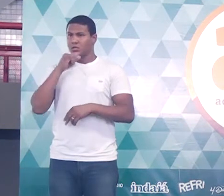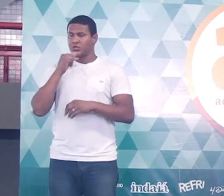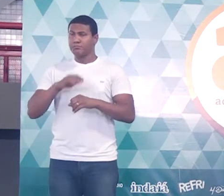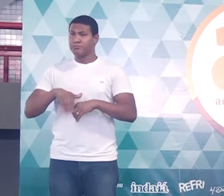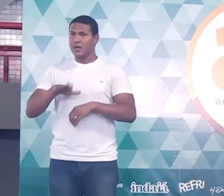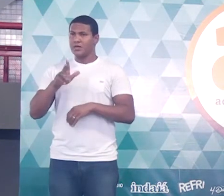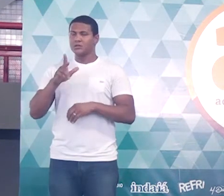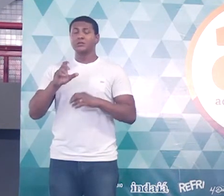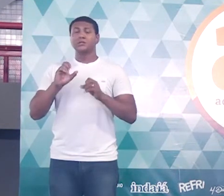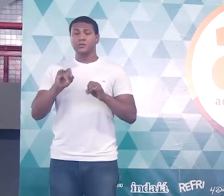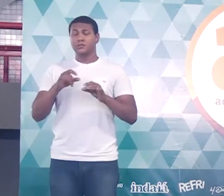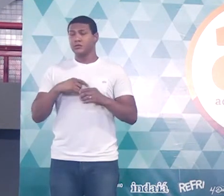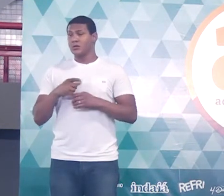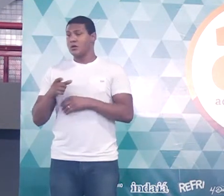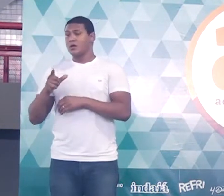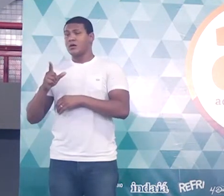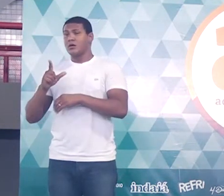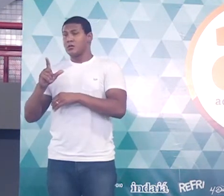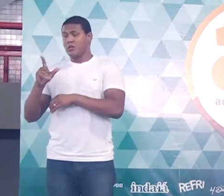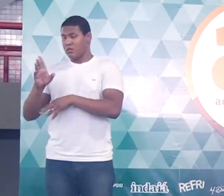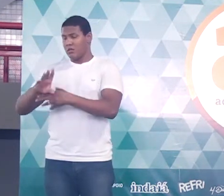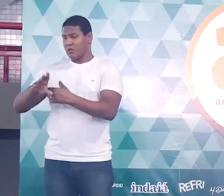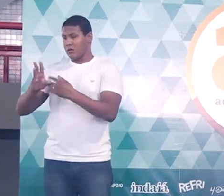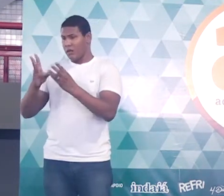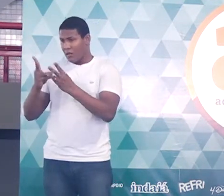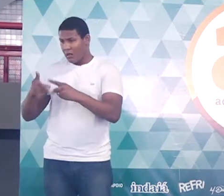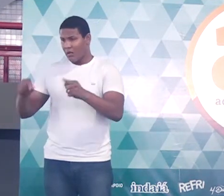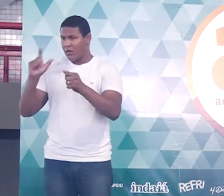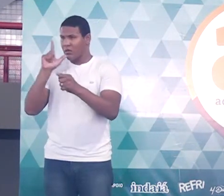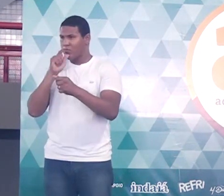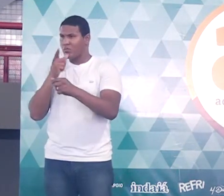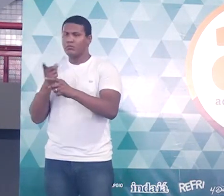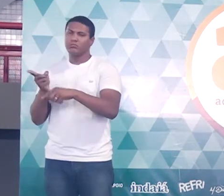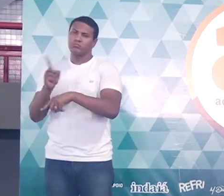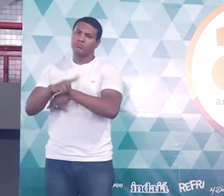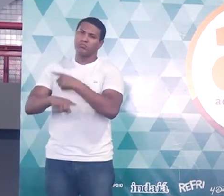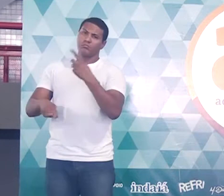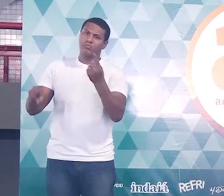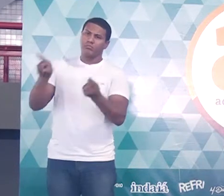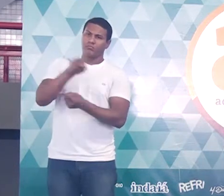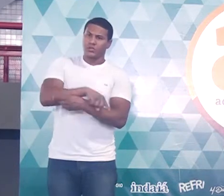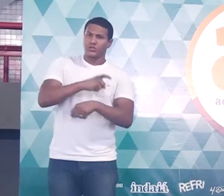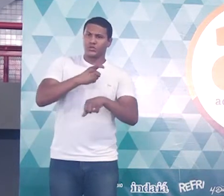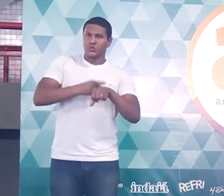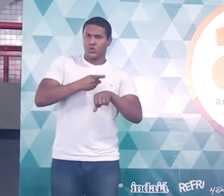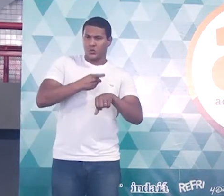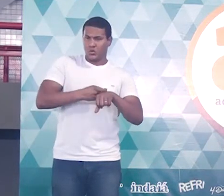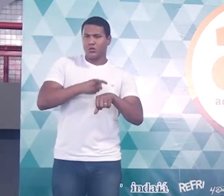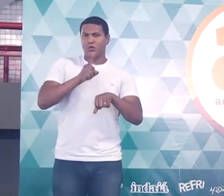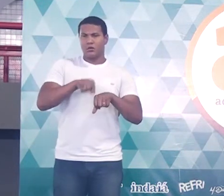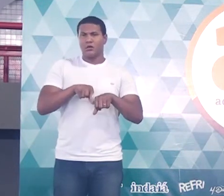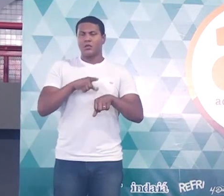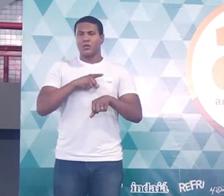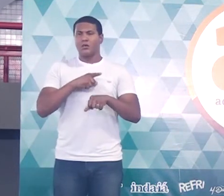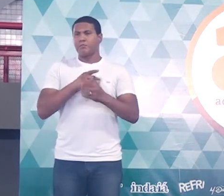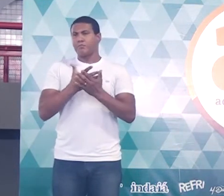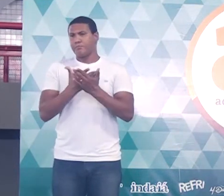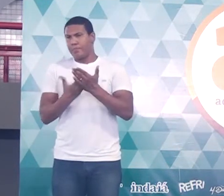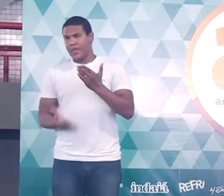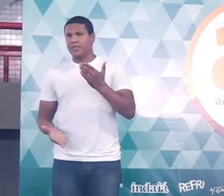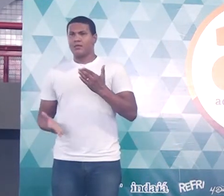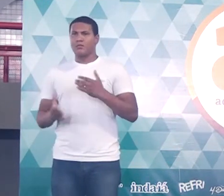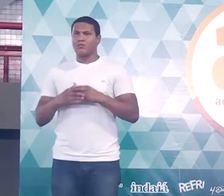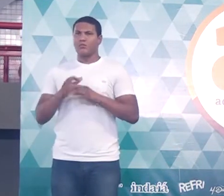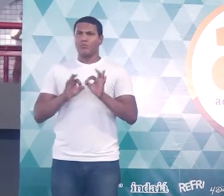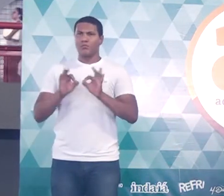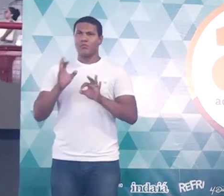eu passo de líquido para sólido, eu estou organizando, então eu estou perdendo energia. Tudo bem? Então,